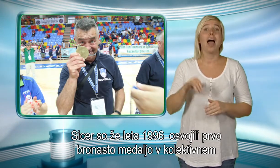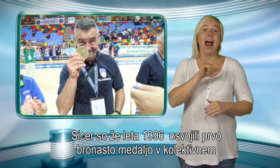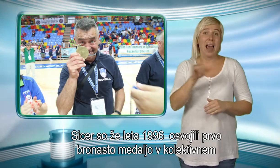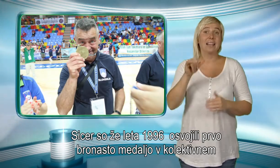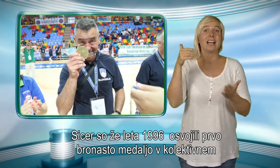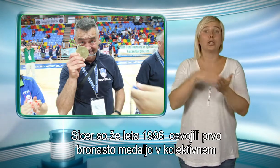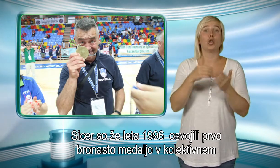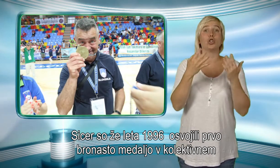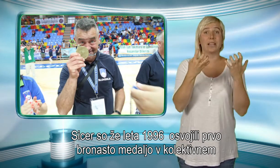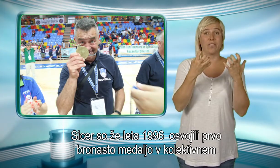Sicer so že leta